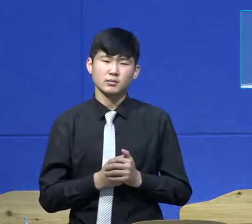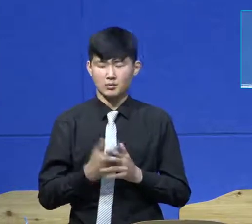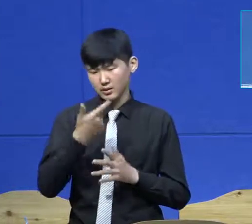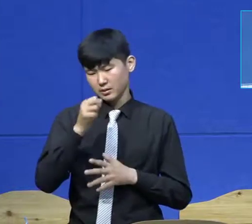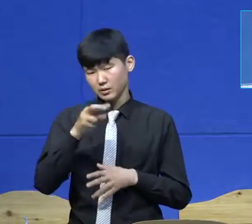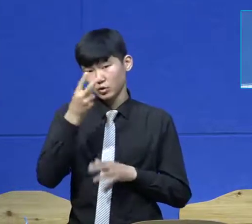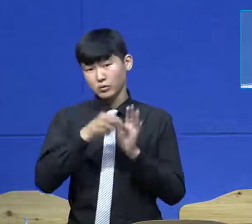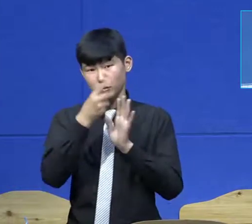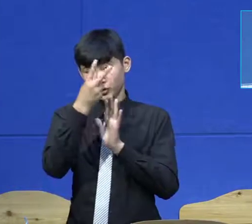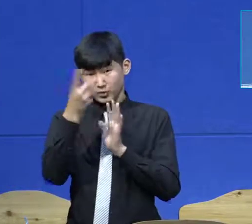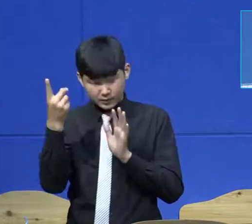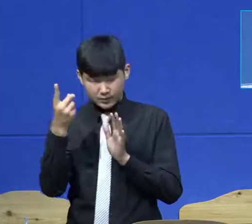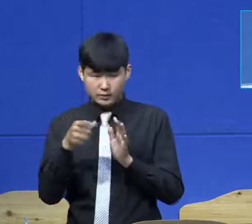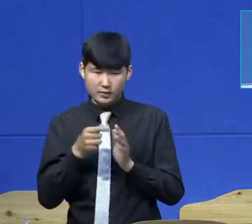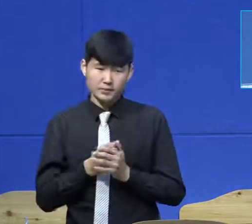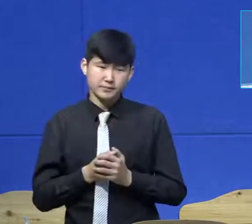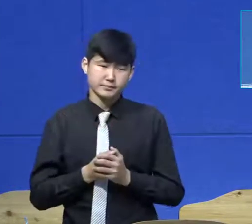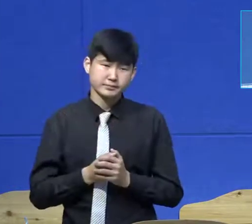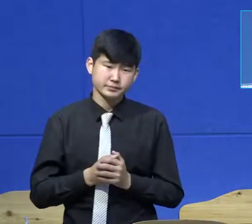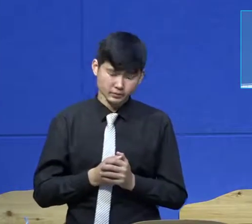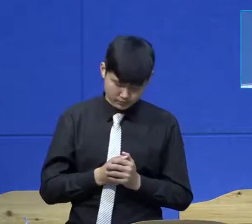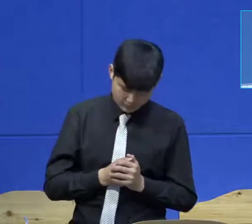Галат 2:21 дээр